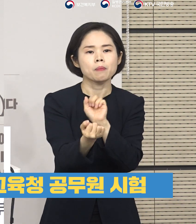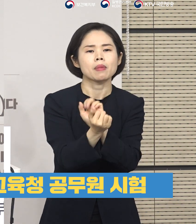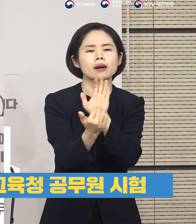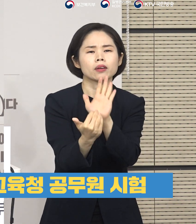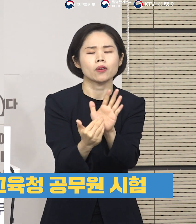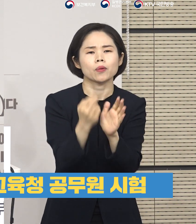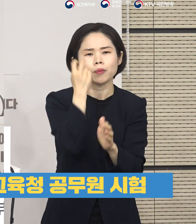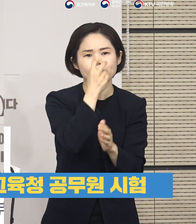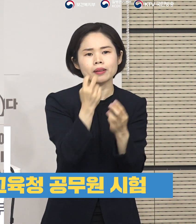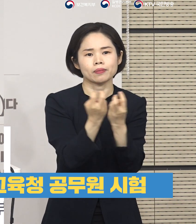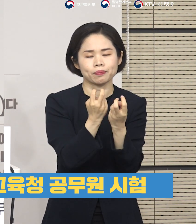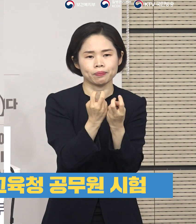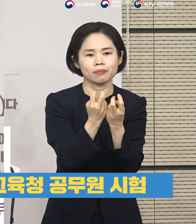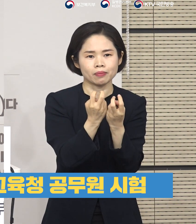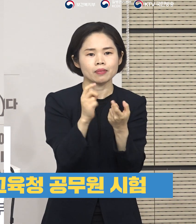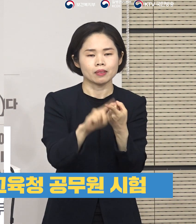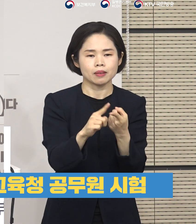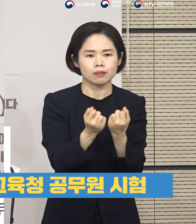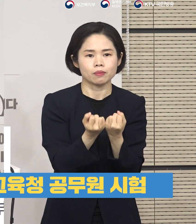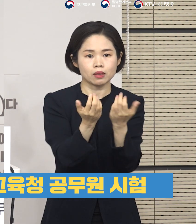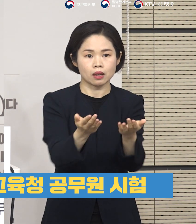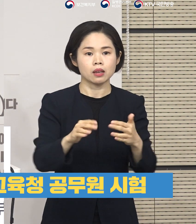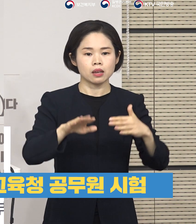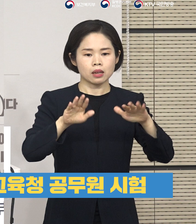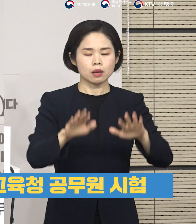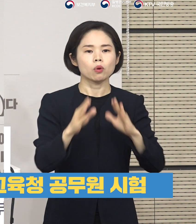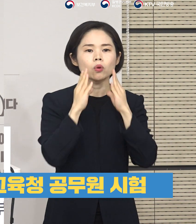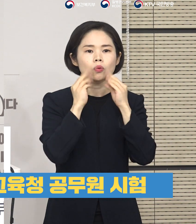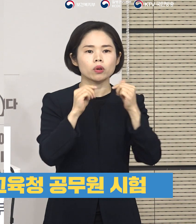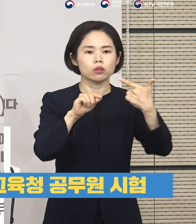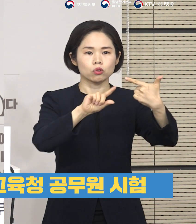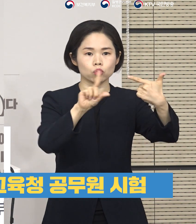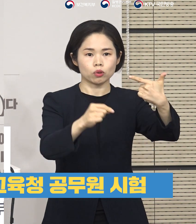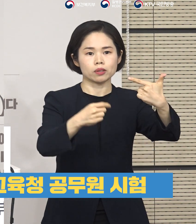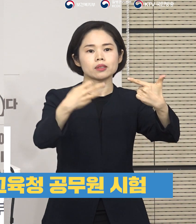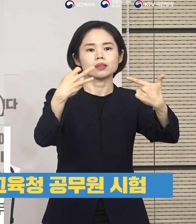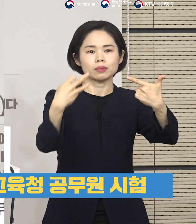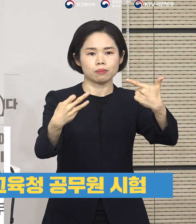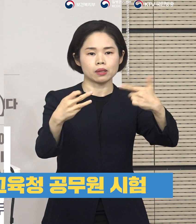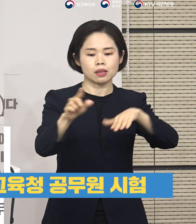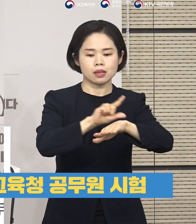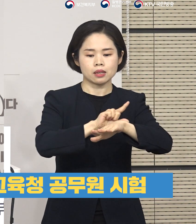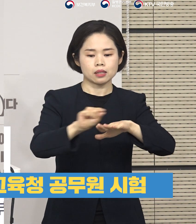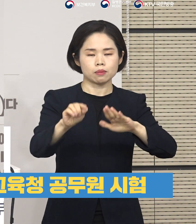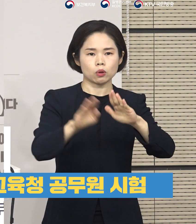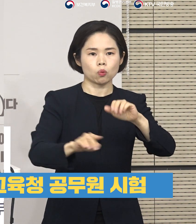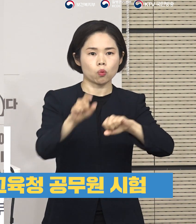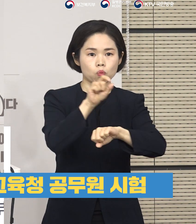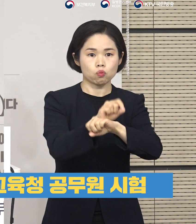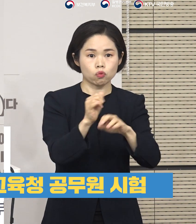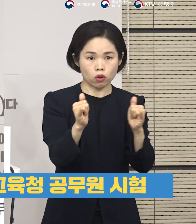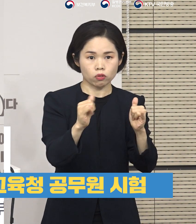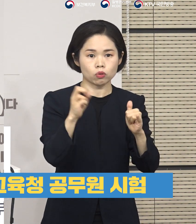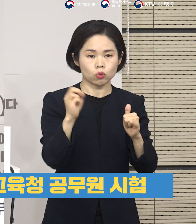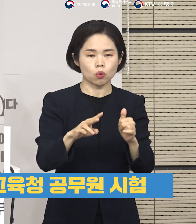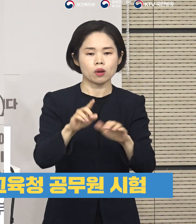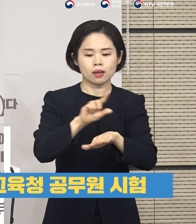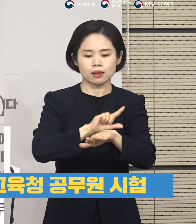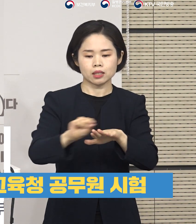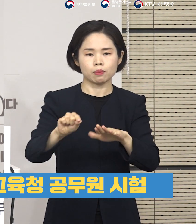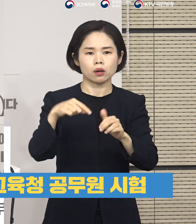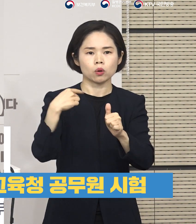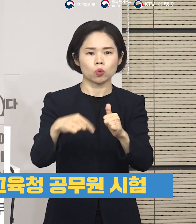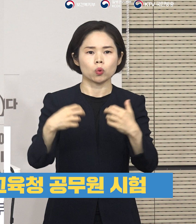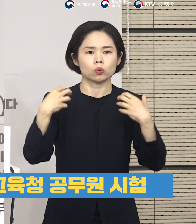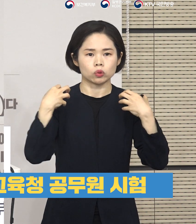대하여 말씀드리겠습니다. 이번 토요일 6월 13일 지방공무원과